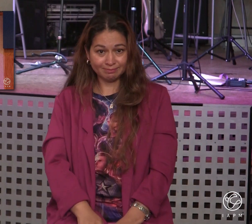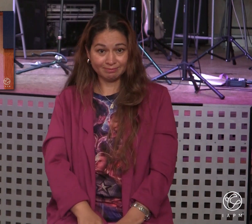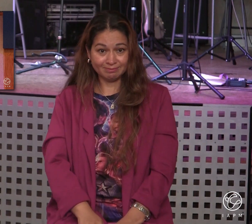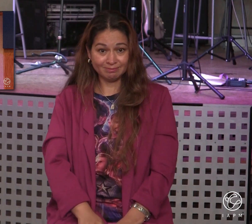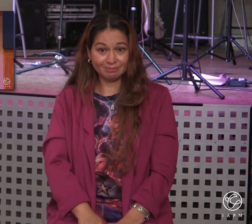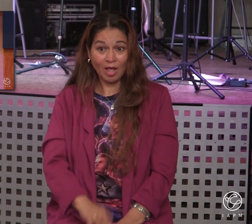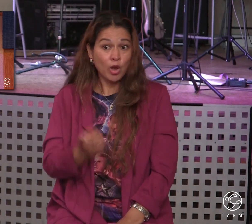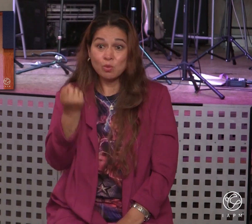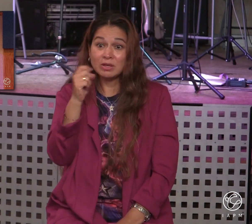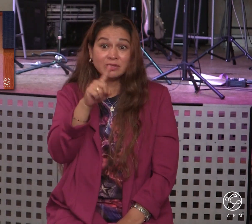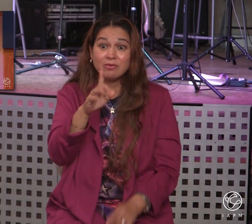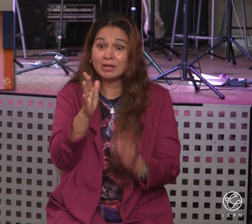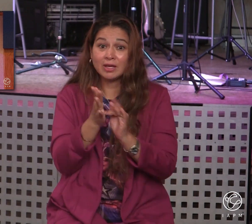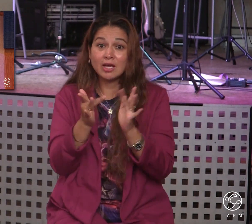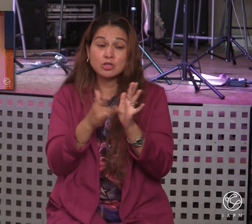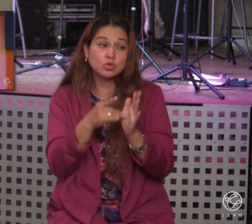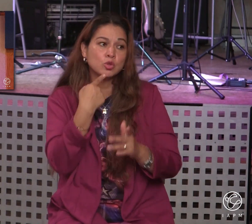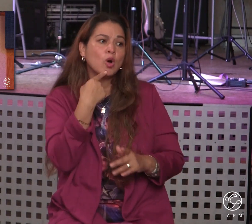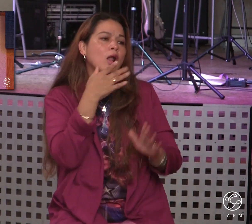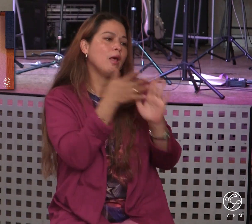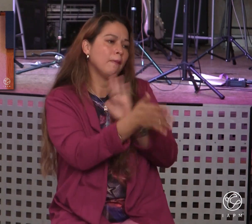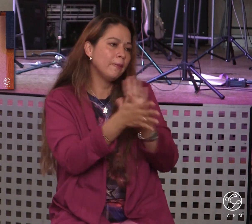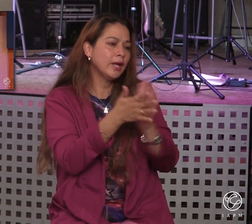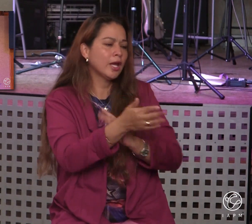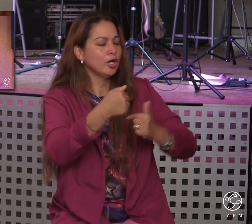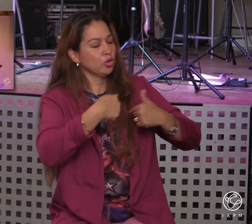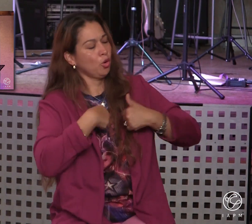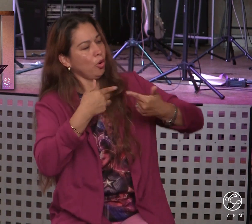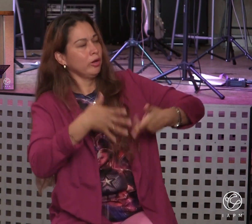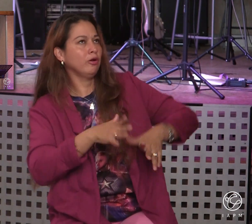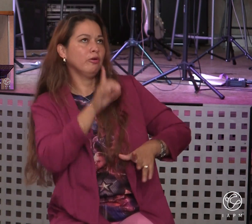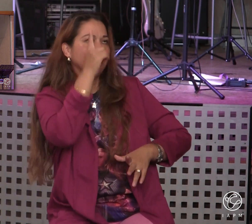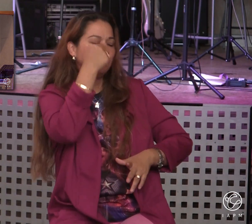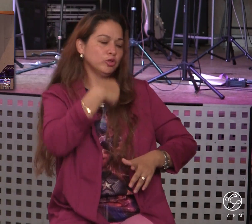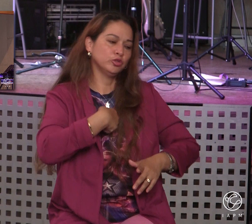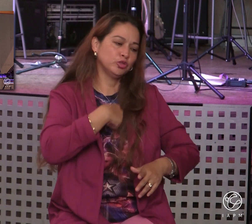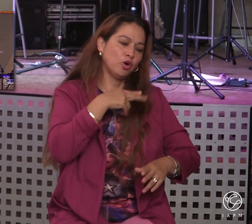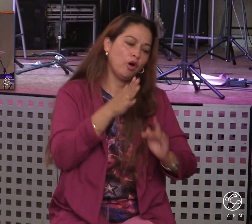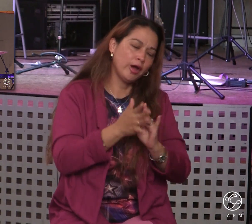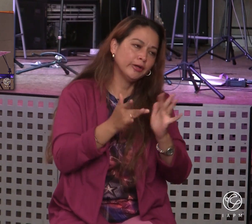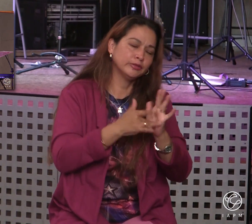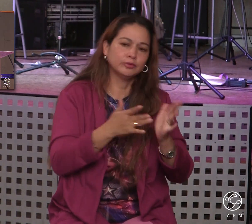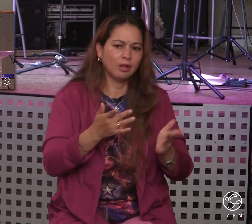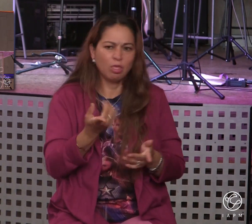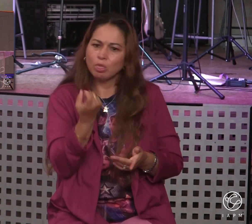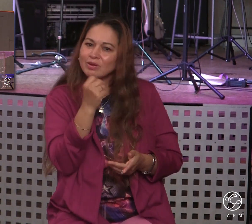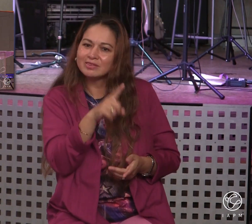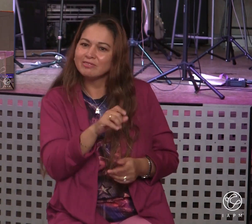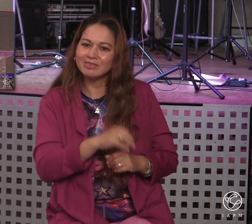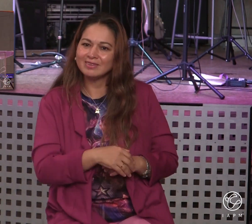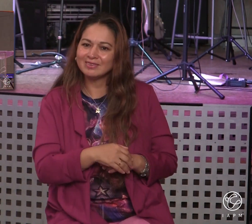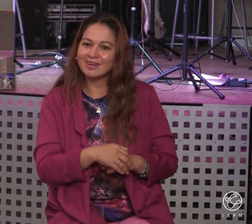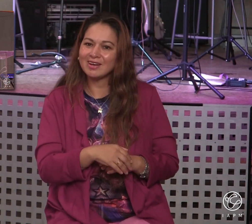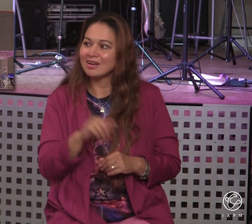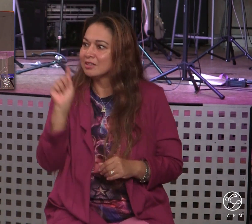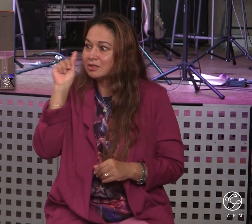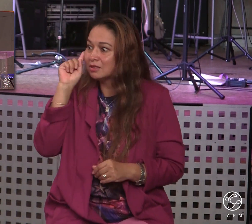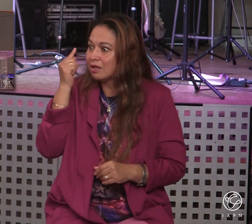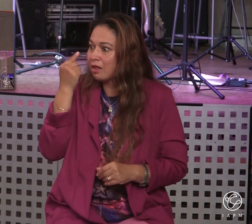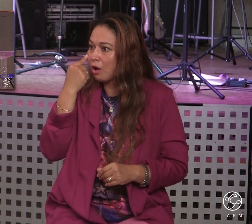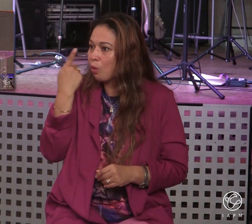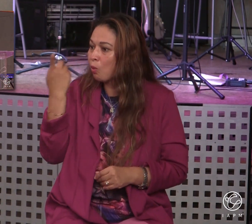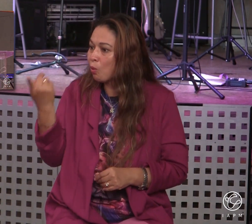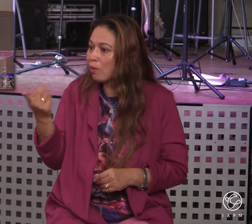El mundo espiritual funciona de otra manera distinta. Por eso digo que te va a dar cierto empuje si